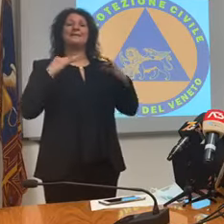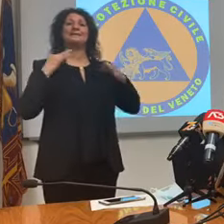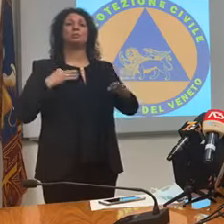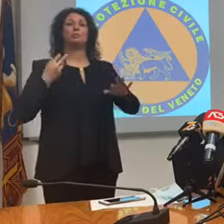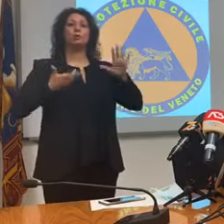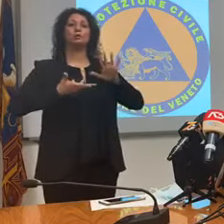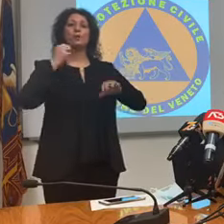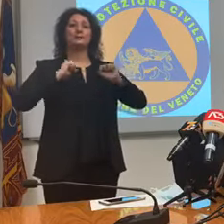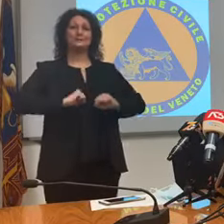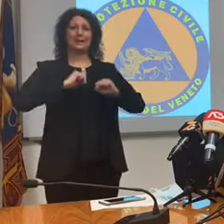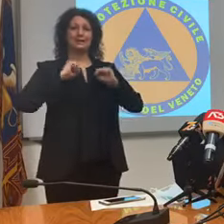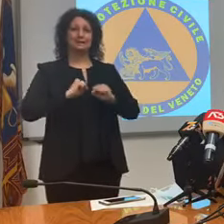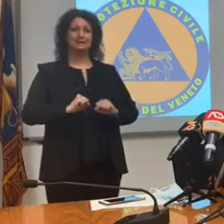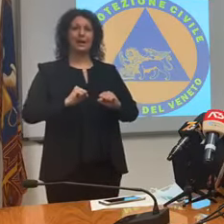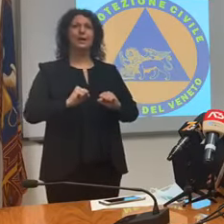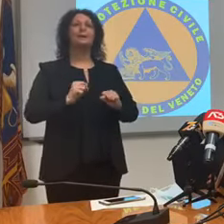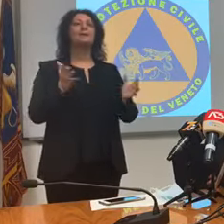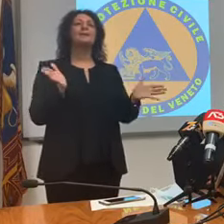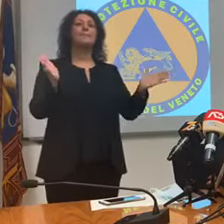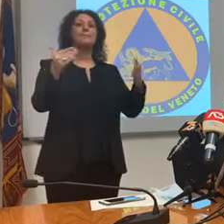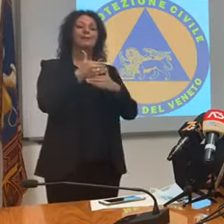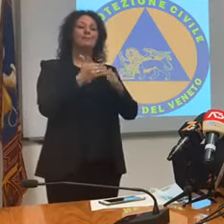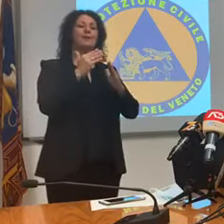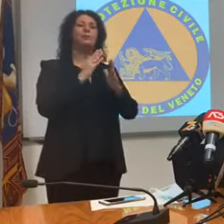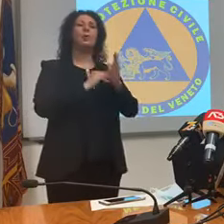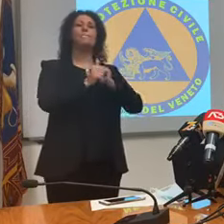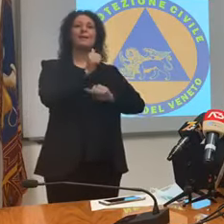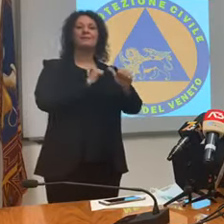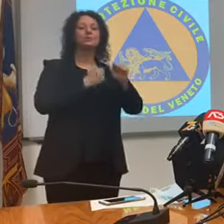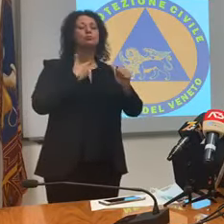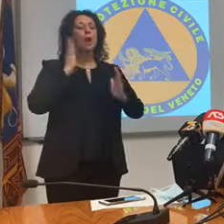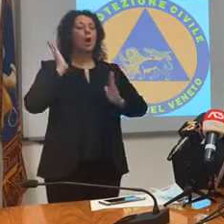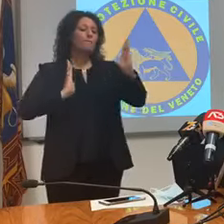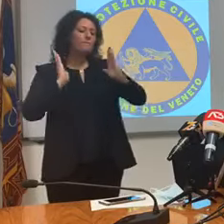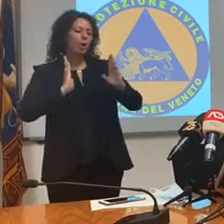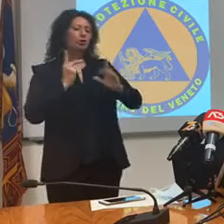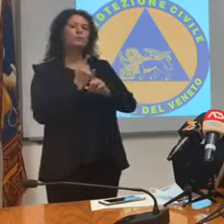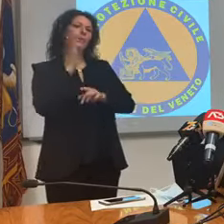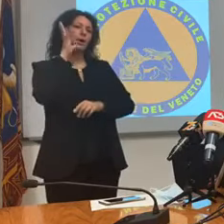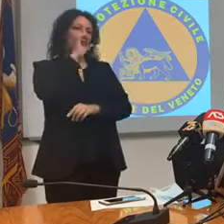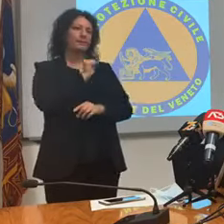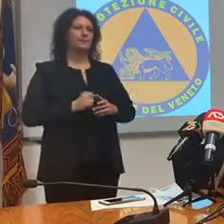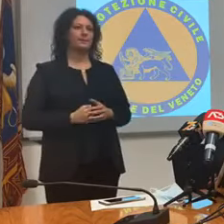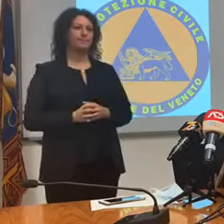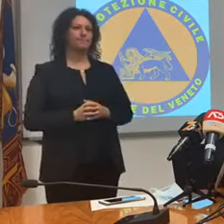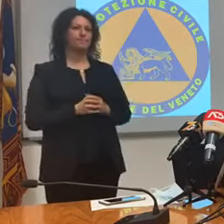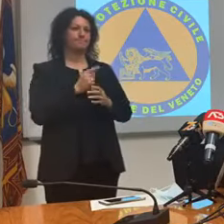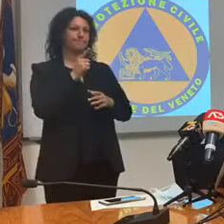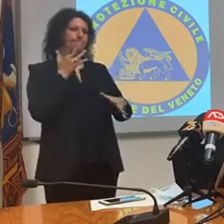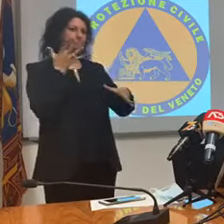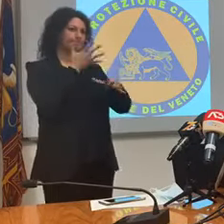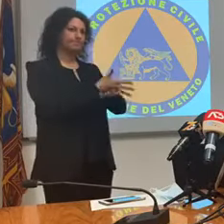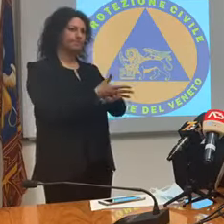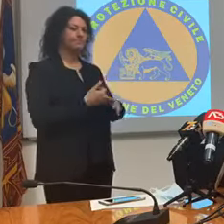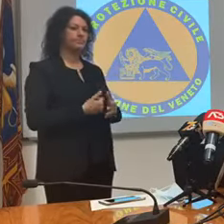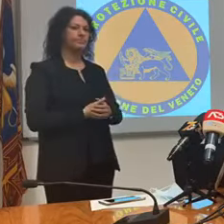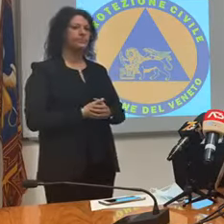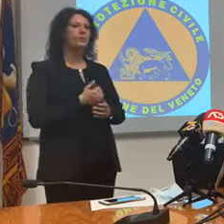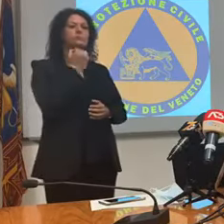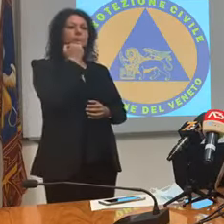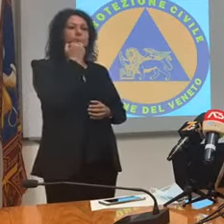Sanità con i dipartimenti di prevenzione di tutte le regioni. Ci sarà un confronto e capiranno, insomma, si capirà. Signor Assessore, ma io avevo letto nelle